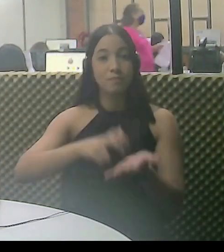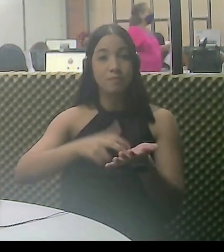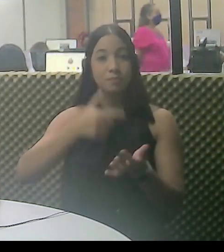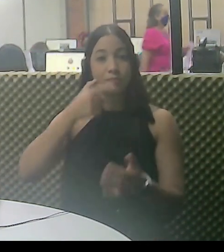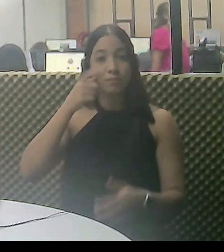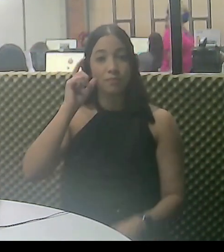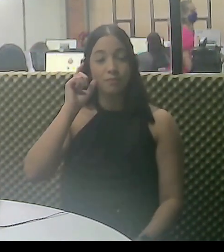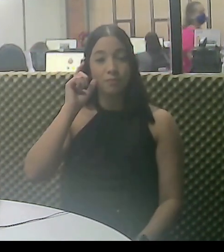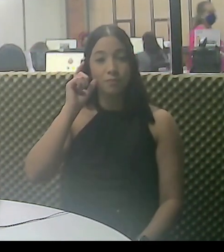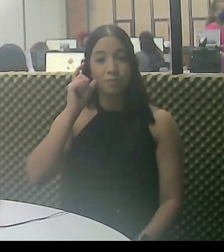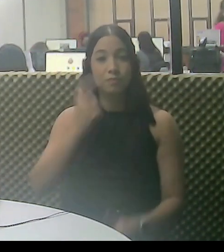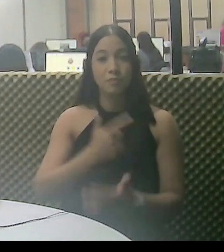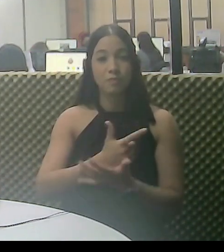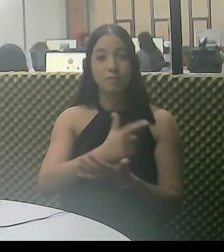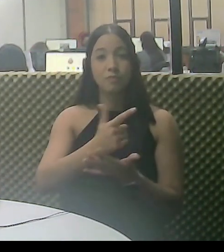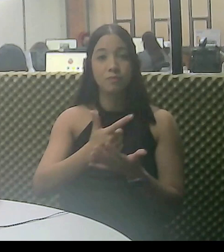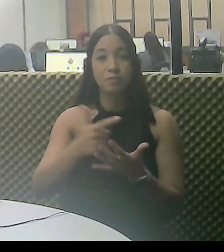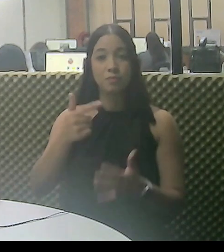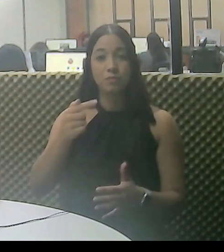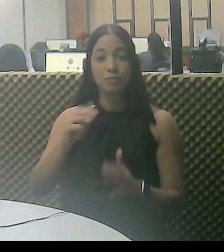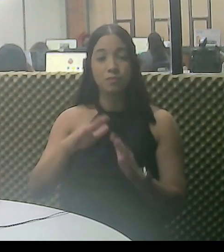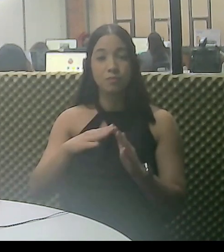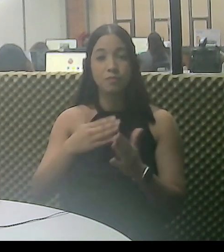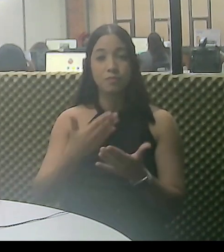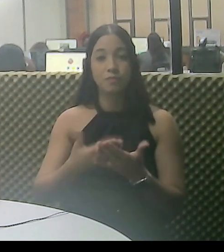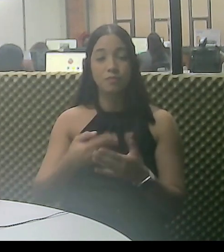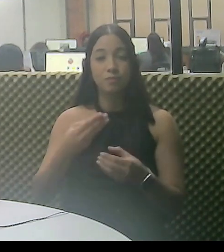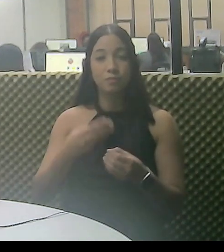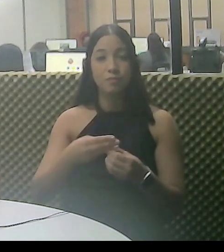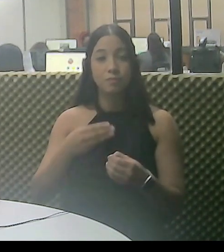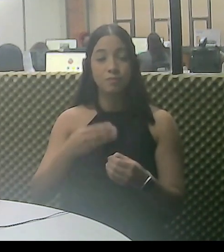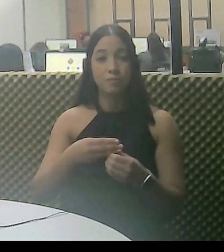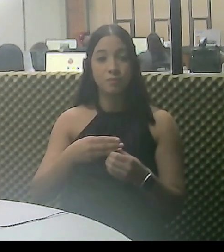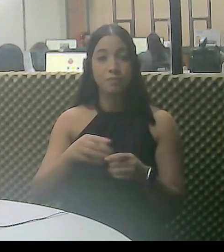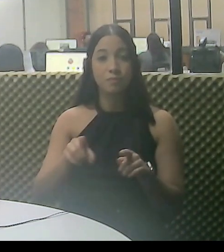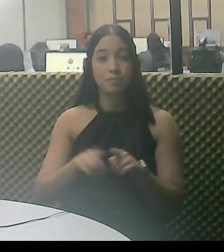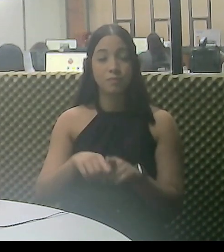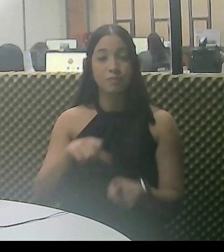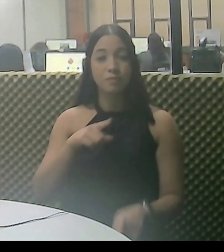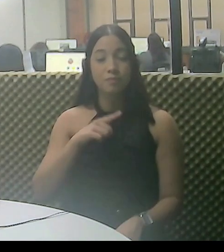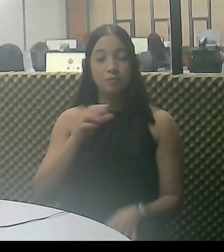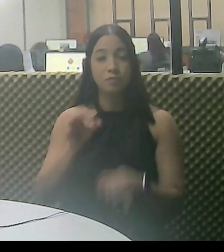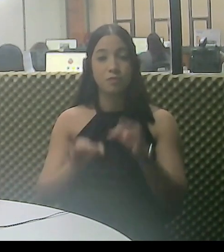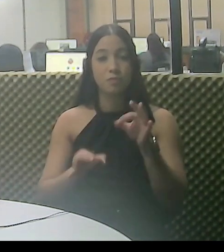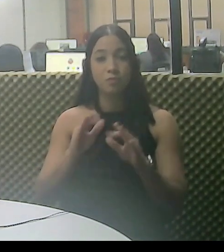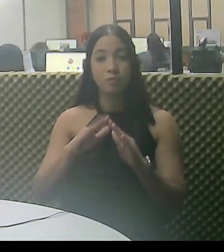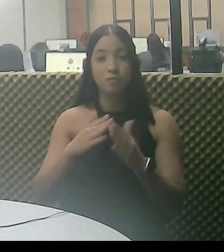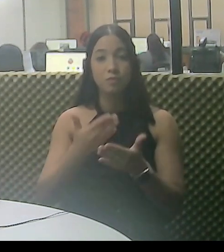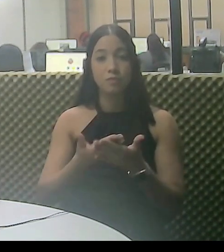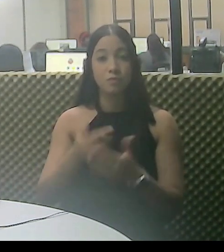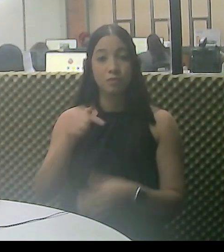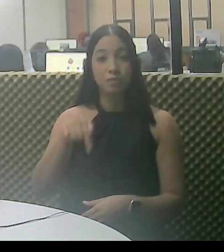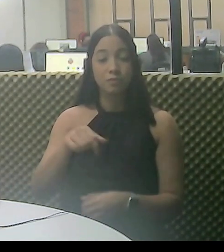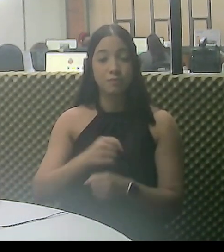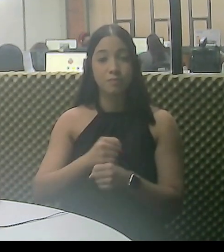ontem. Outras 7 escolas municipais ainda terão uma edição do Justiça na Escola neste ano.